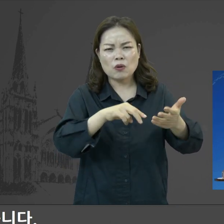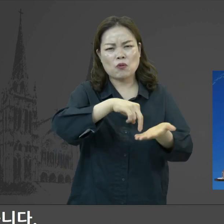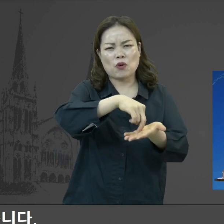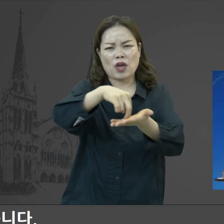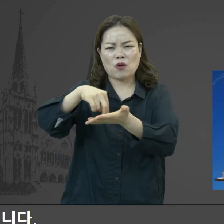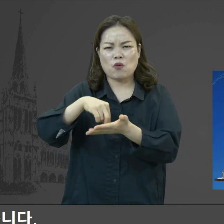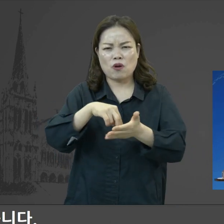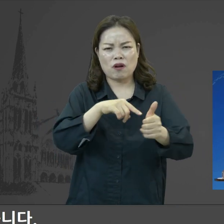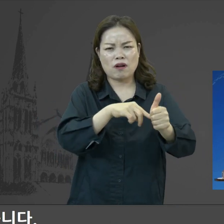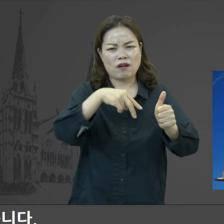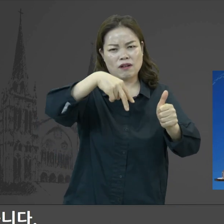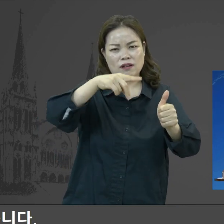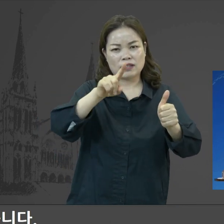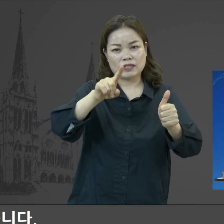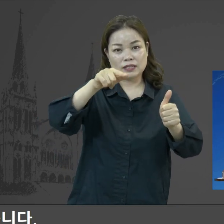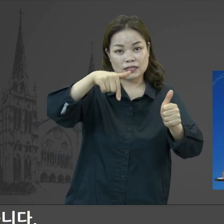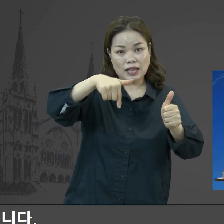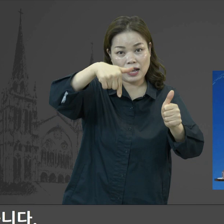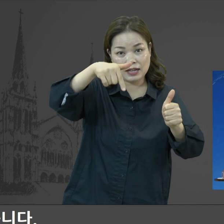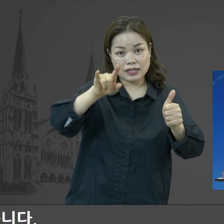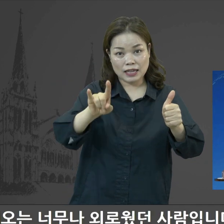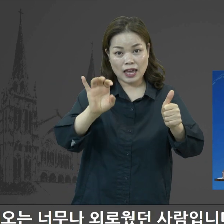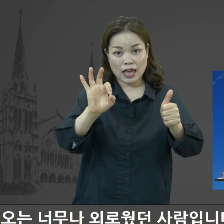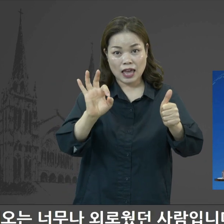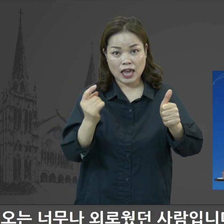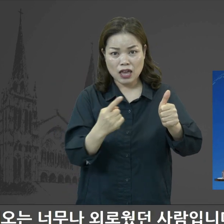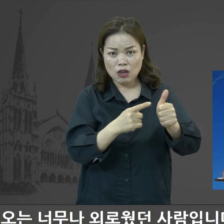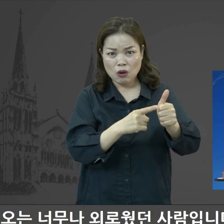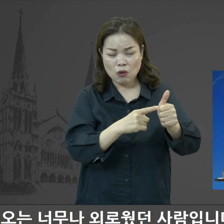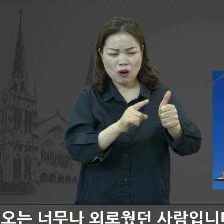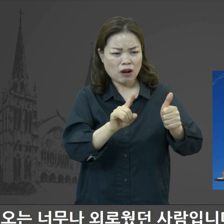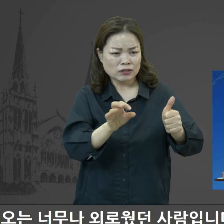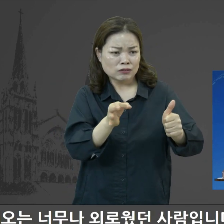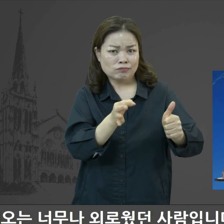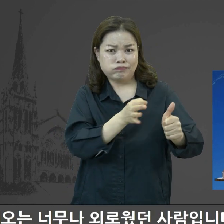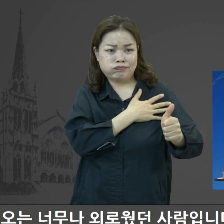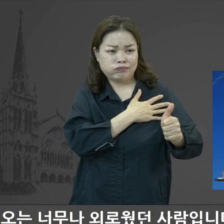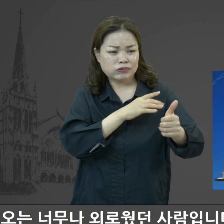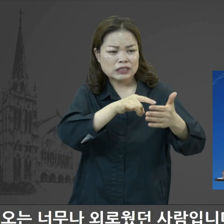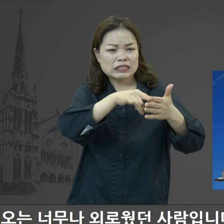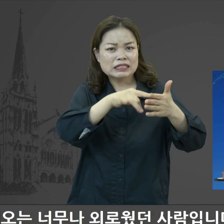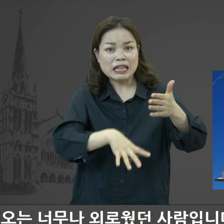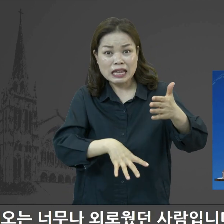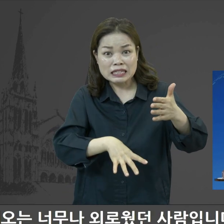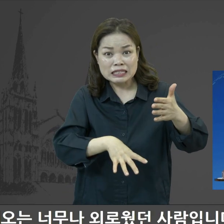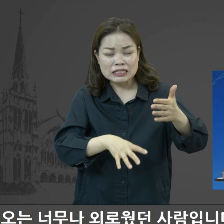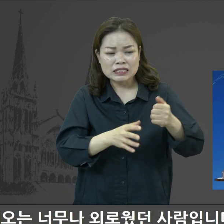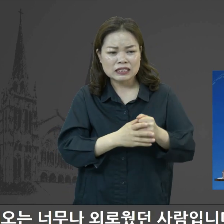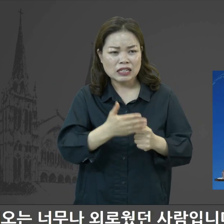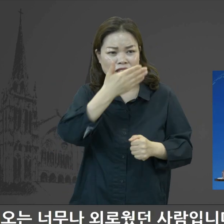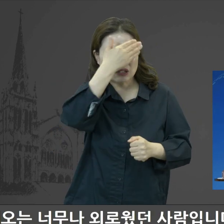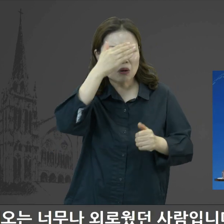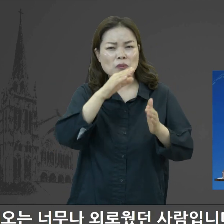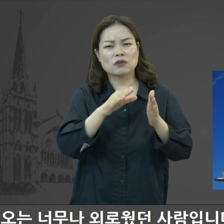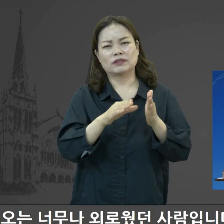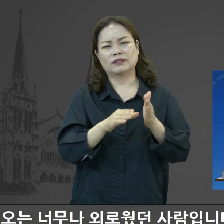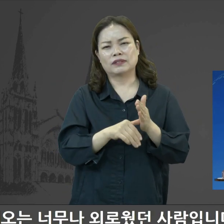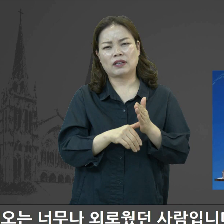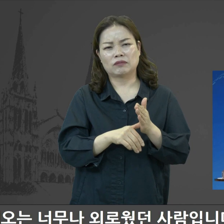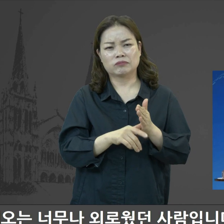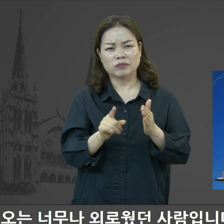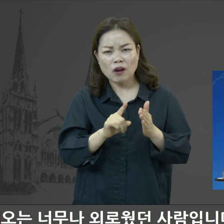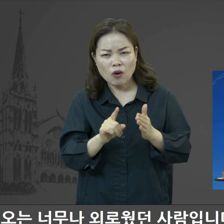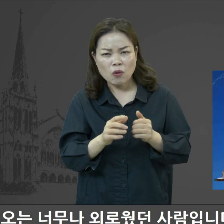사람입니다. 제가 생각할 때 아무리 부자고 아무리 세리였어도 젊었을 때는